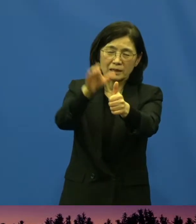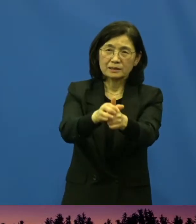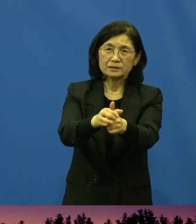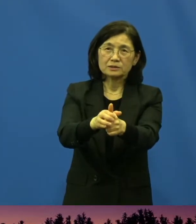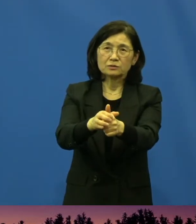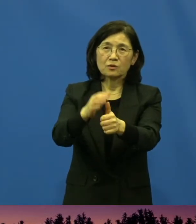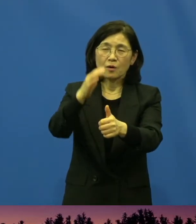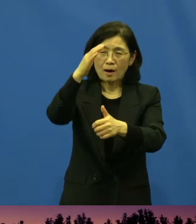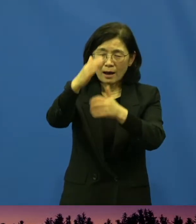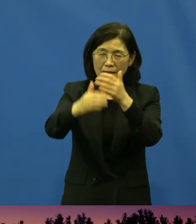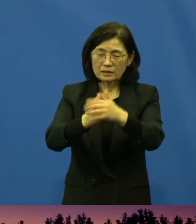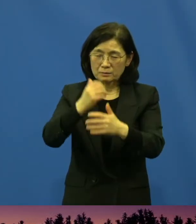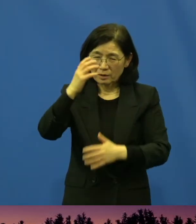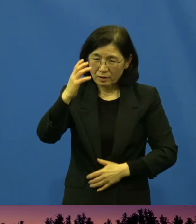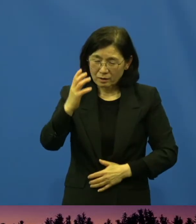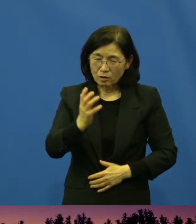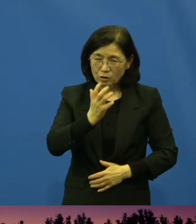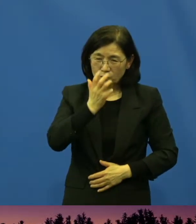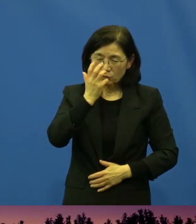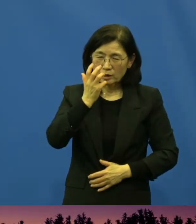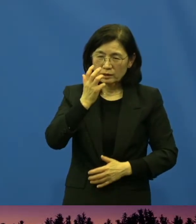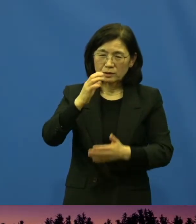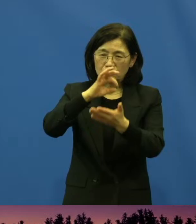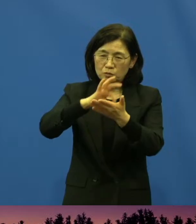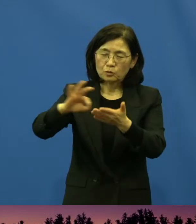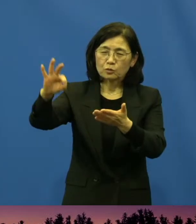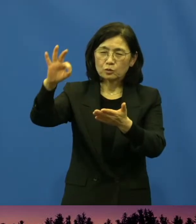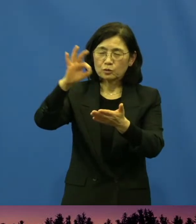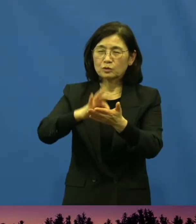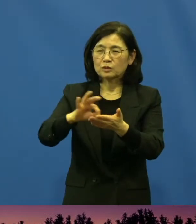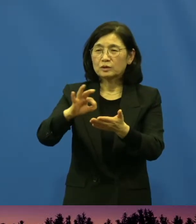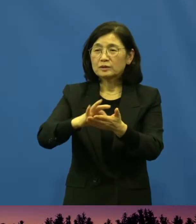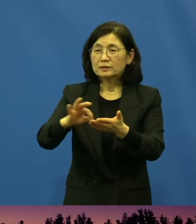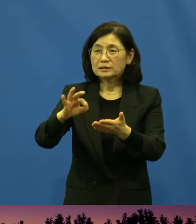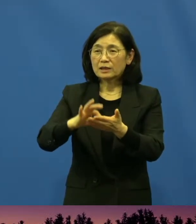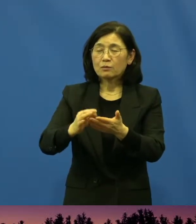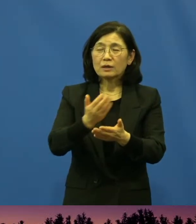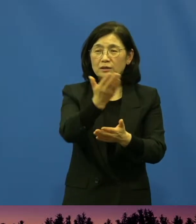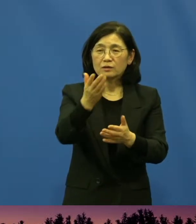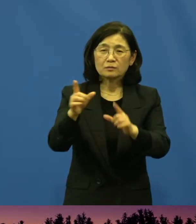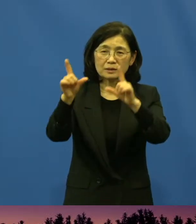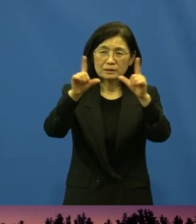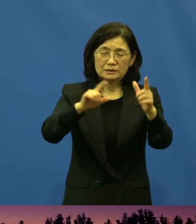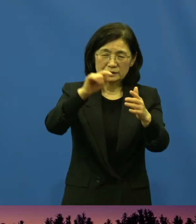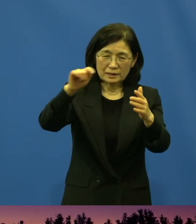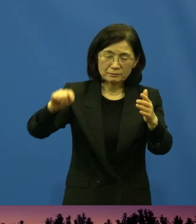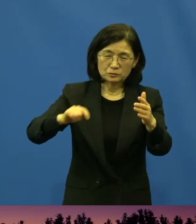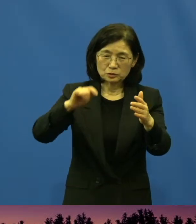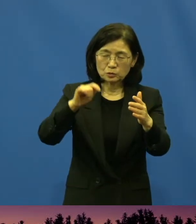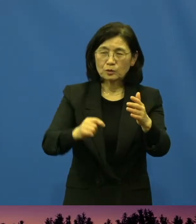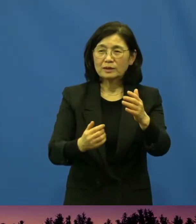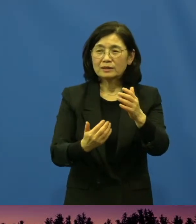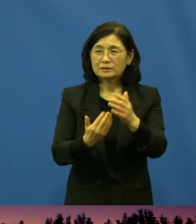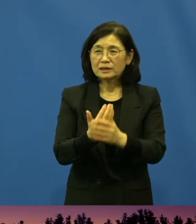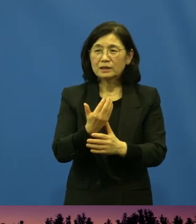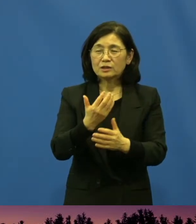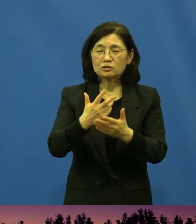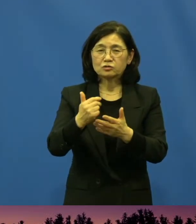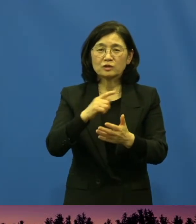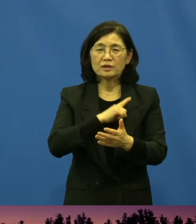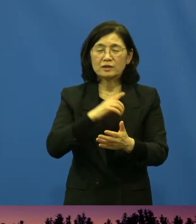거룩한 도구로 쓰임받는 역사가 여러분들의 삶 속에 일어나게 되기를 주의 이름으로 축원합니다.